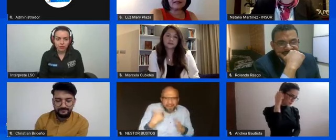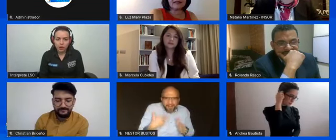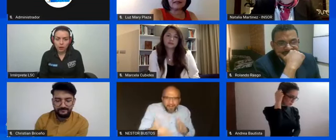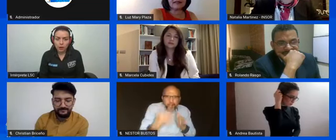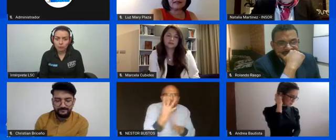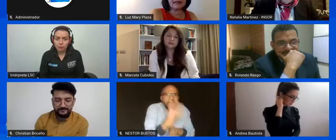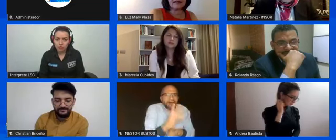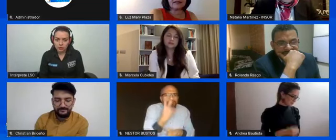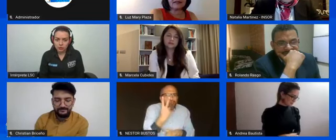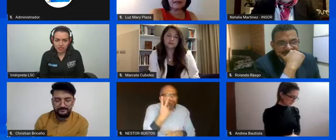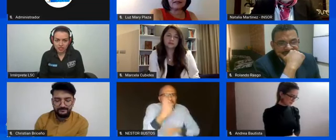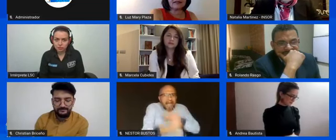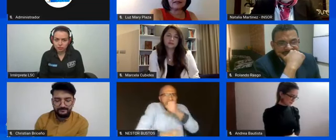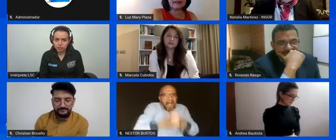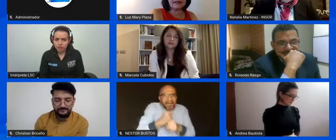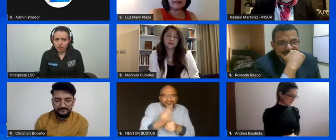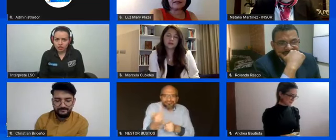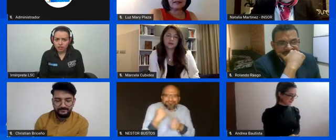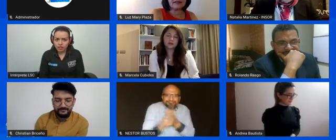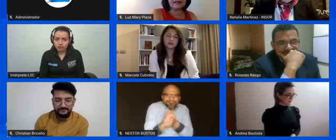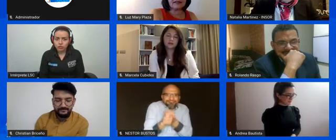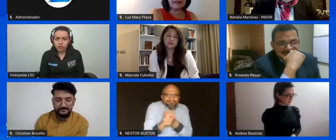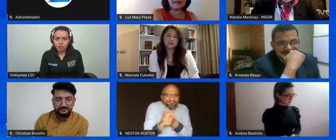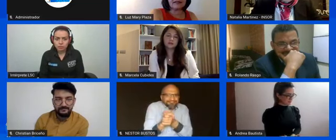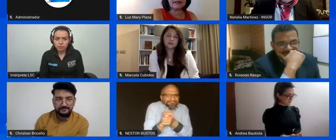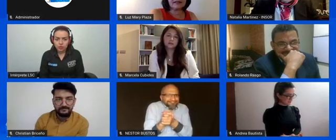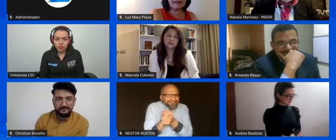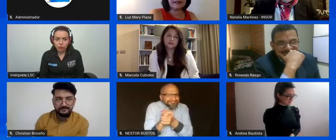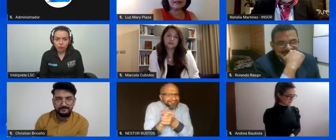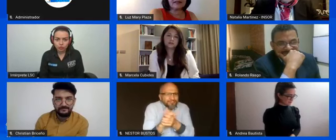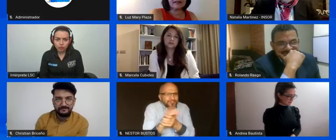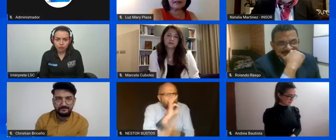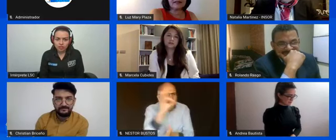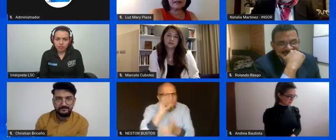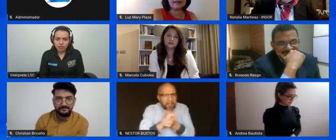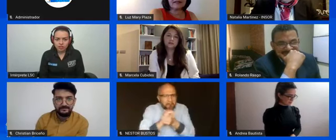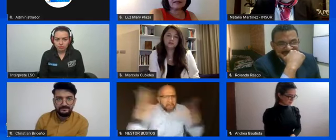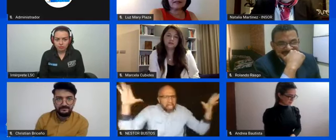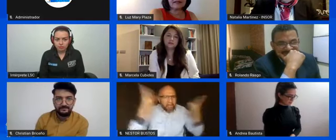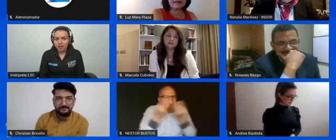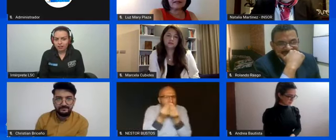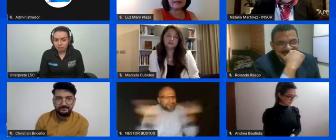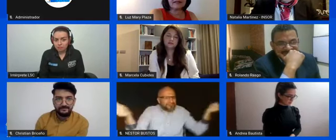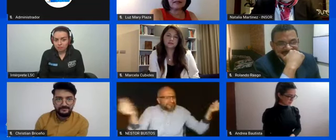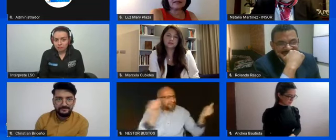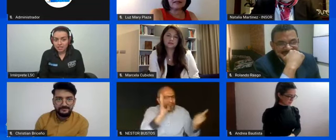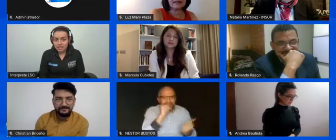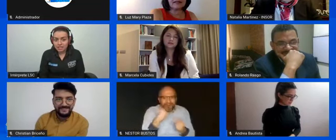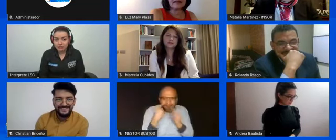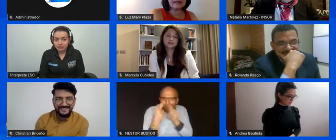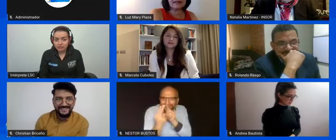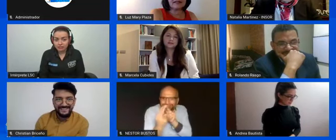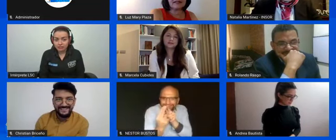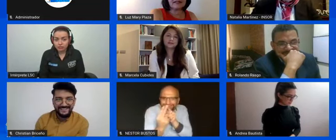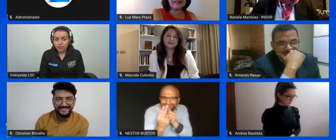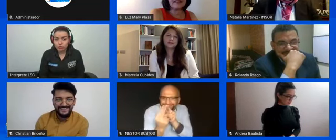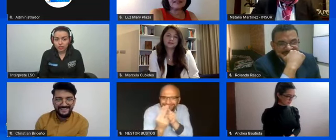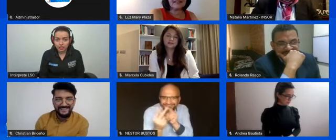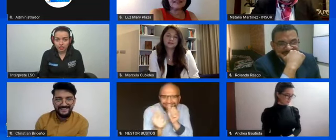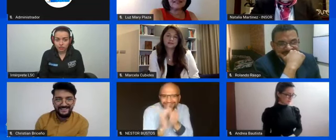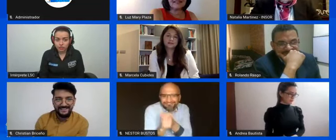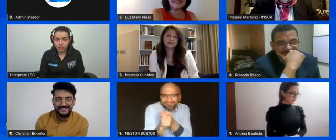nos divertíamos. Nosotros siempre estuvimos juntos y pues ya también él hace parte de los 42 años